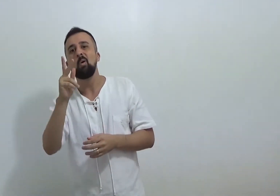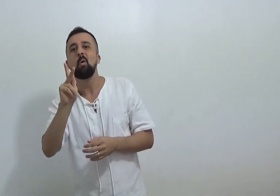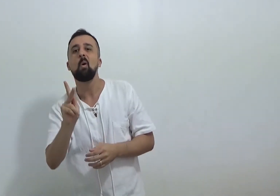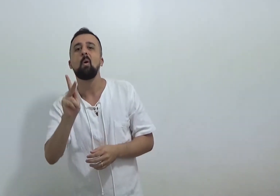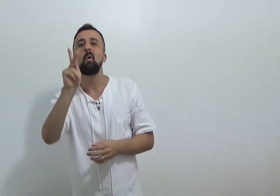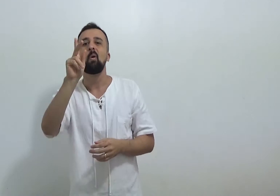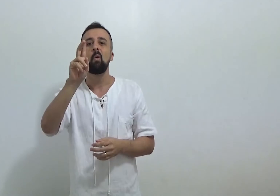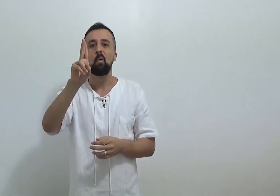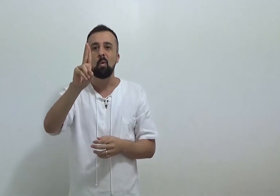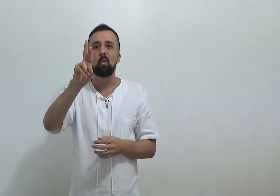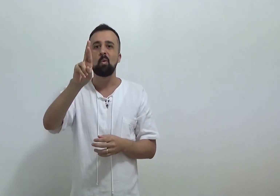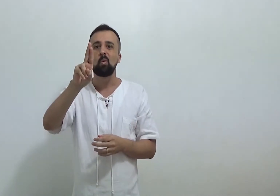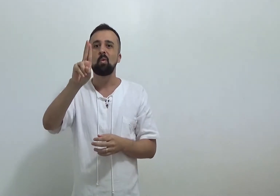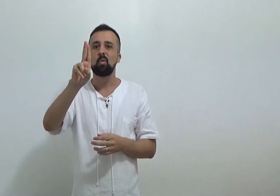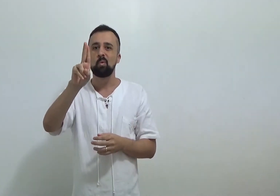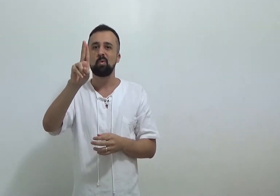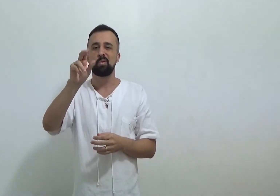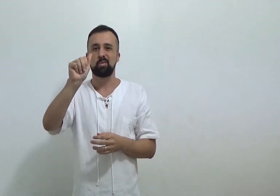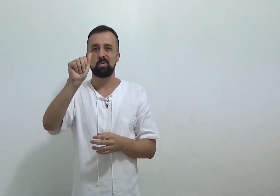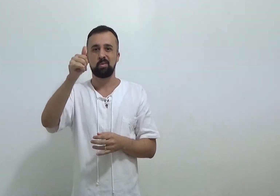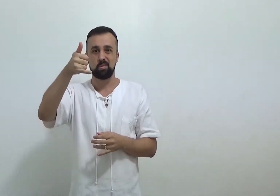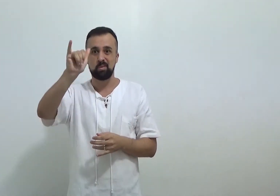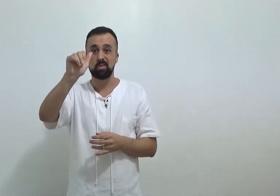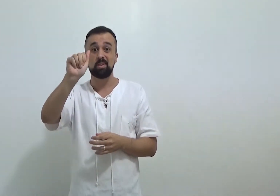por exemplo, Chipaia,